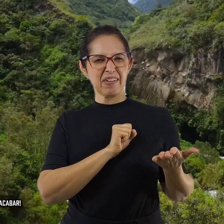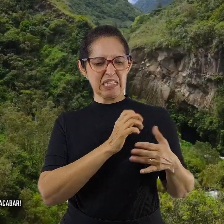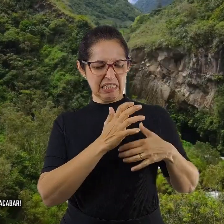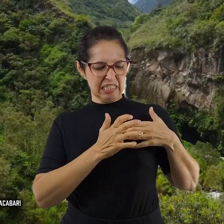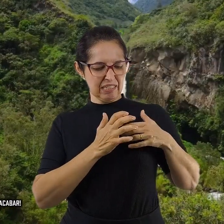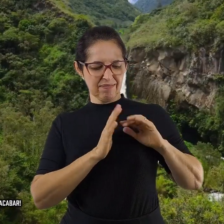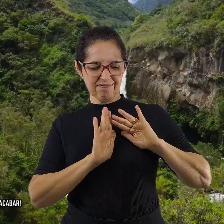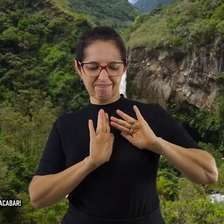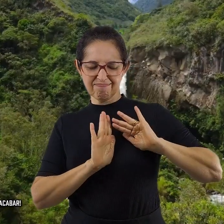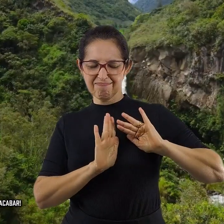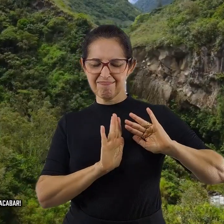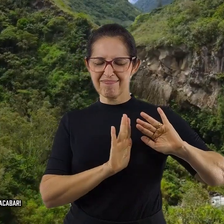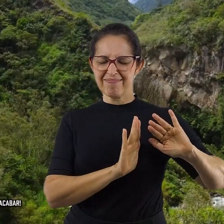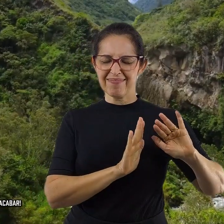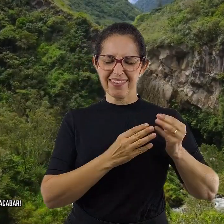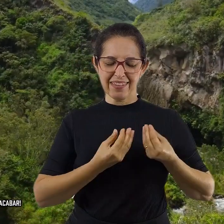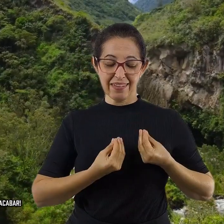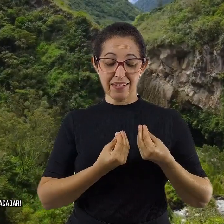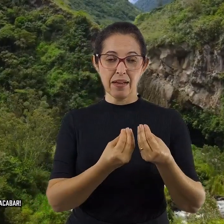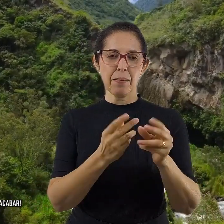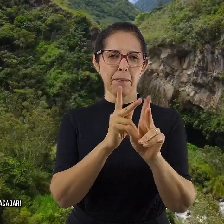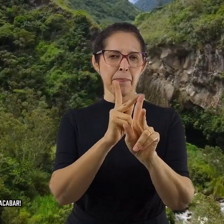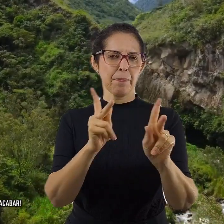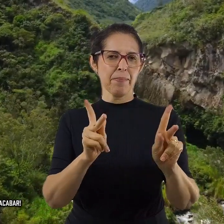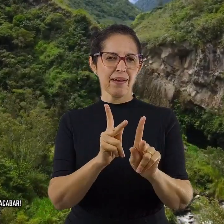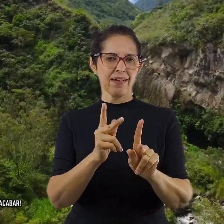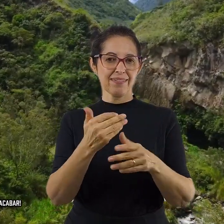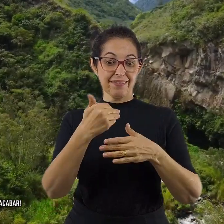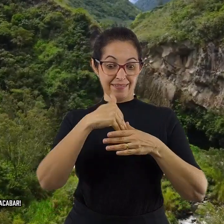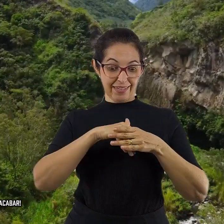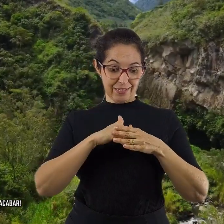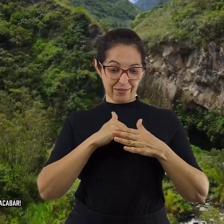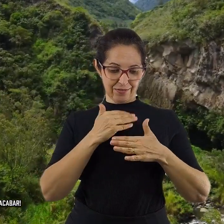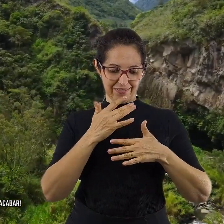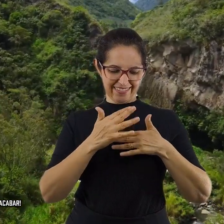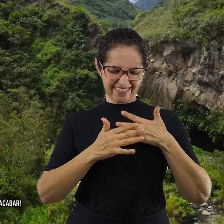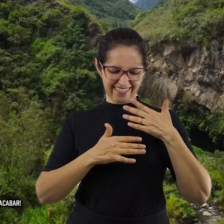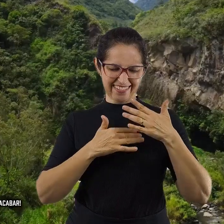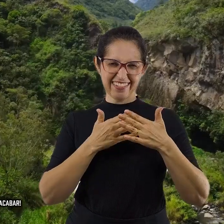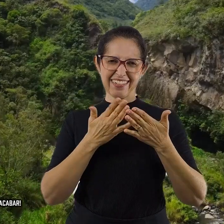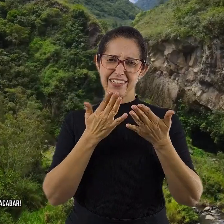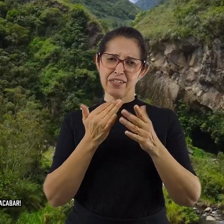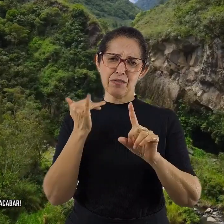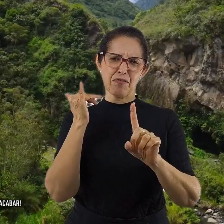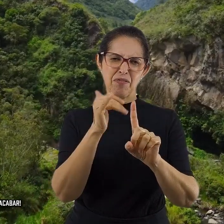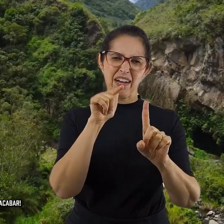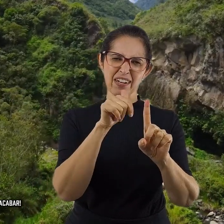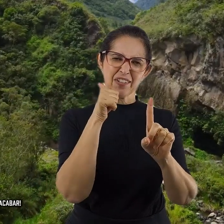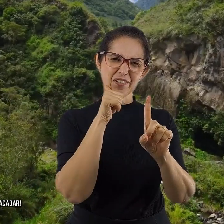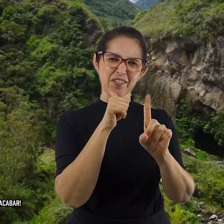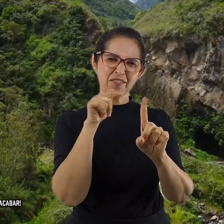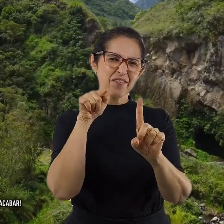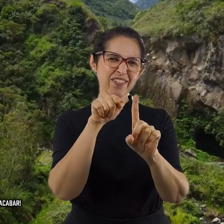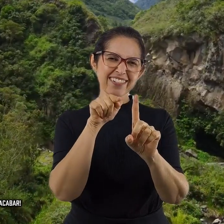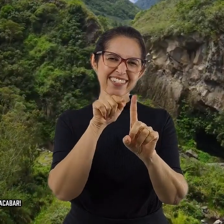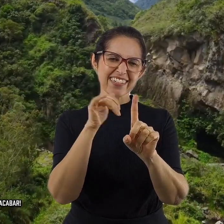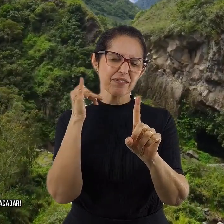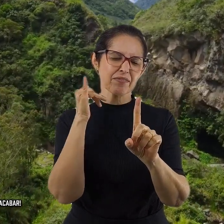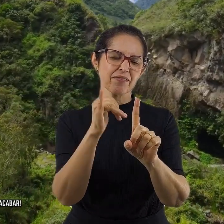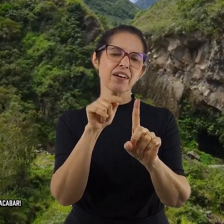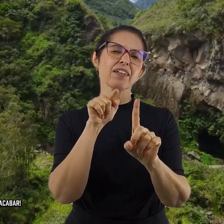amor Rei nai. traz paz ao coração. Ola da marracho canta cheio. Falo contigo, minha serva, Rei